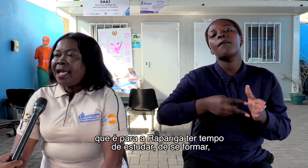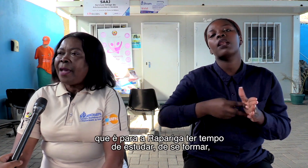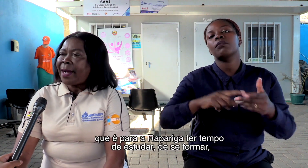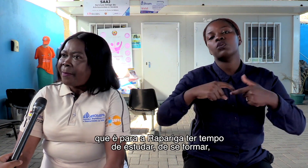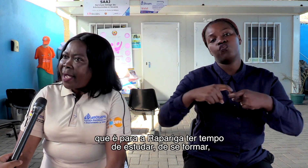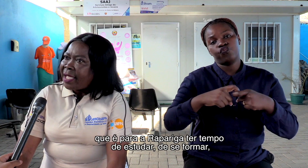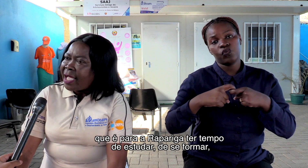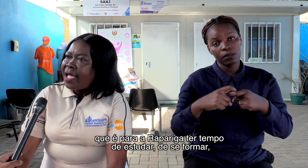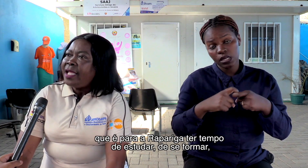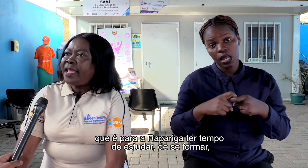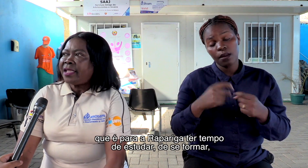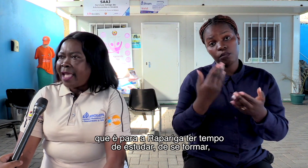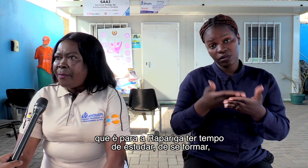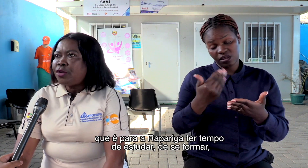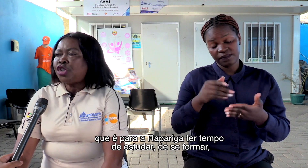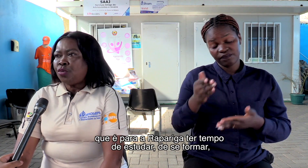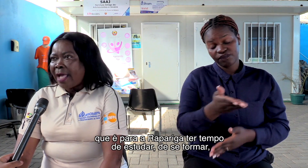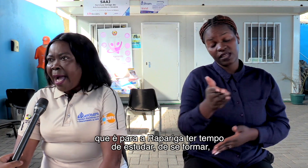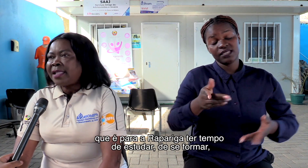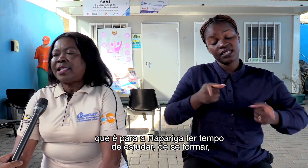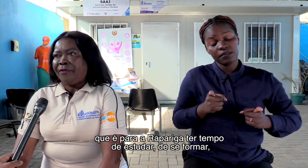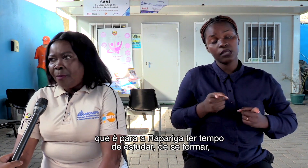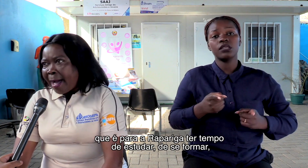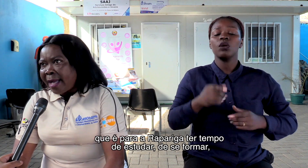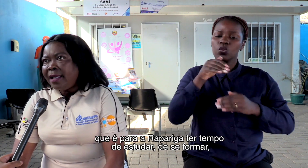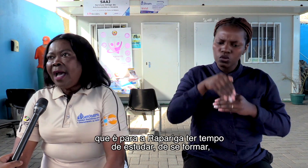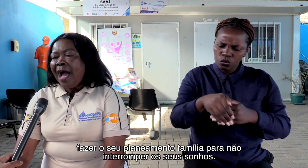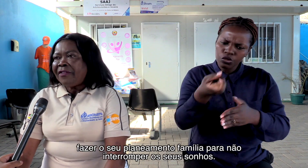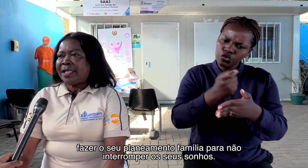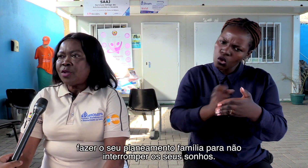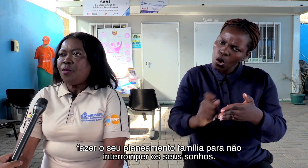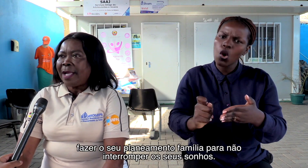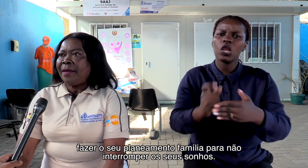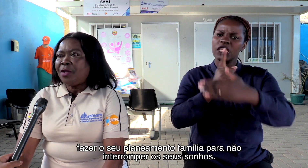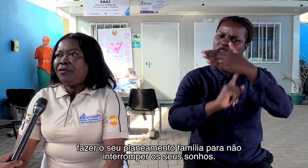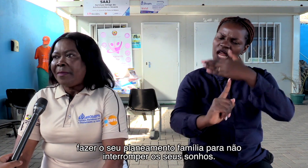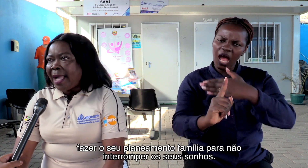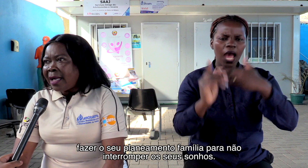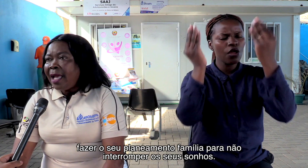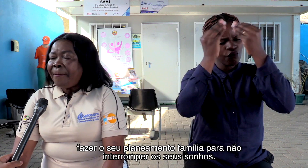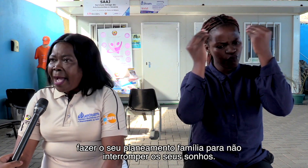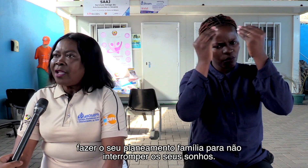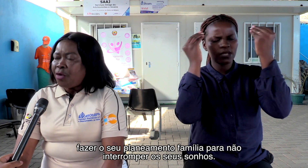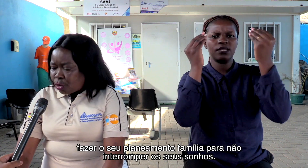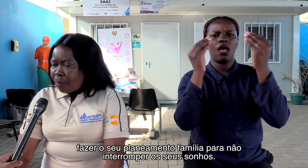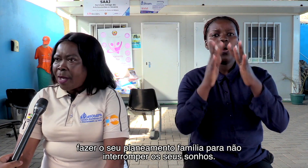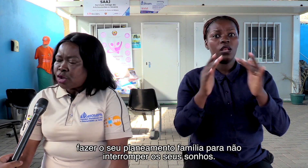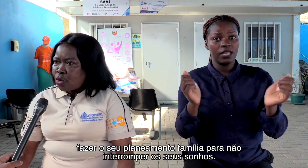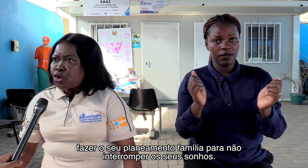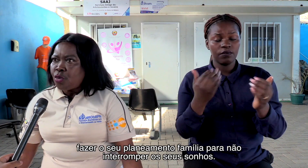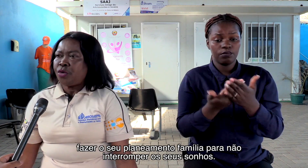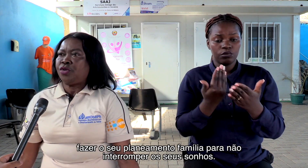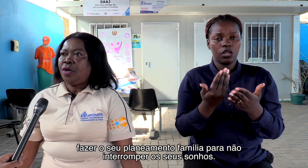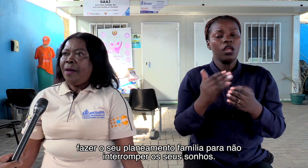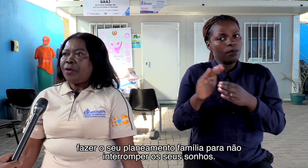familiar, que é para a rapariga ter tempo de estudar, de se formar, a fazer o seu planeamento familiar para não interromper os